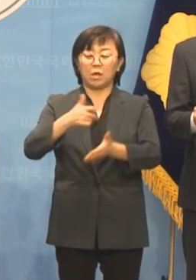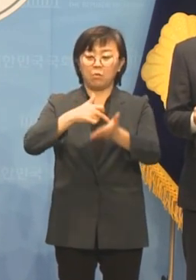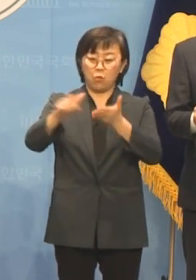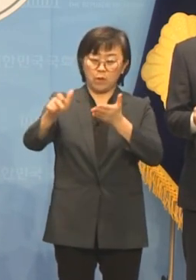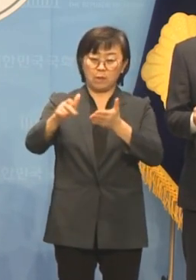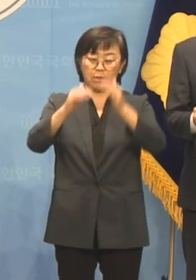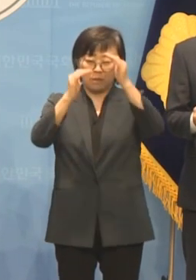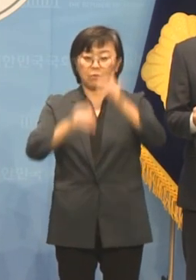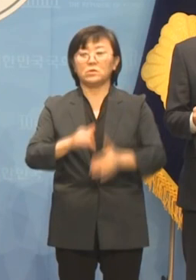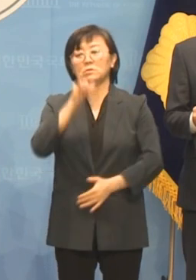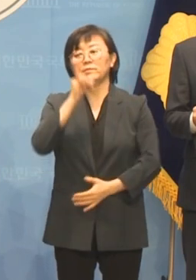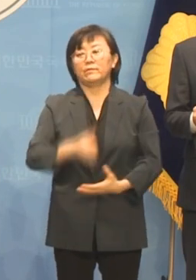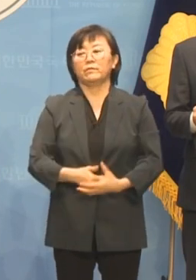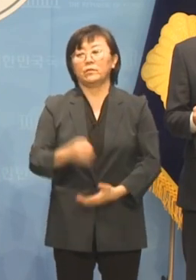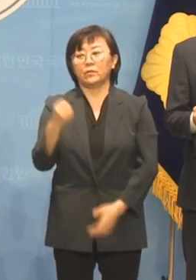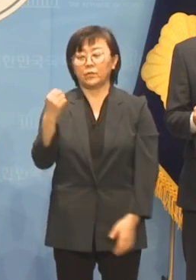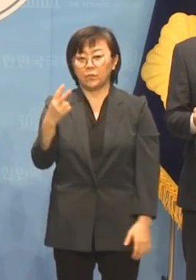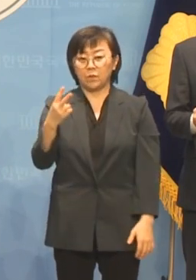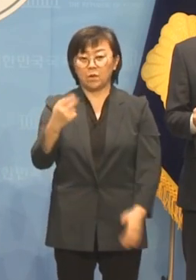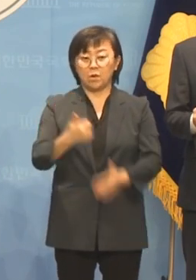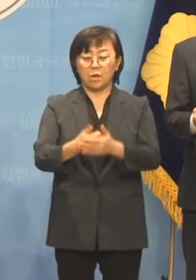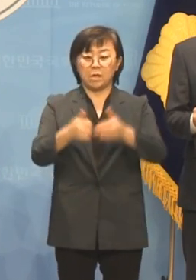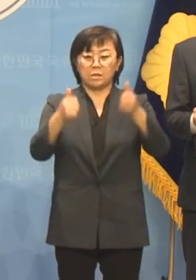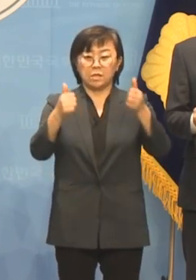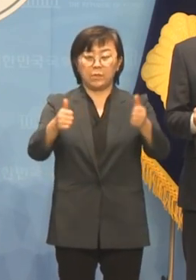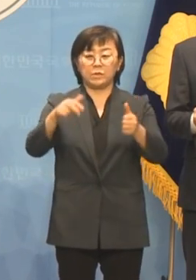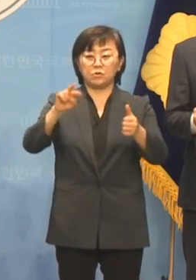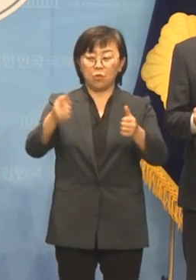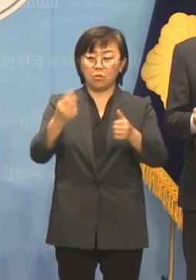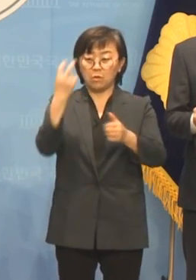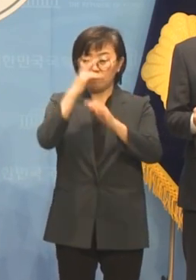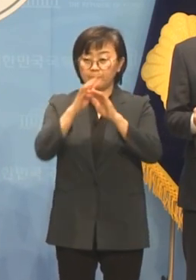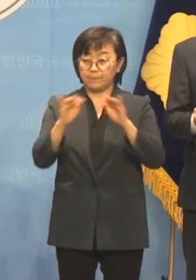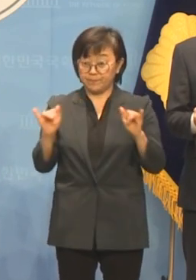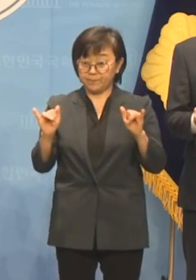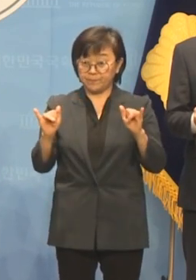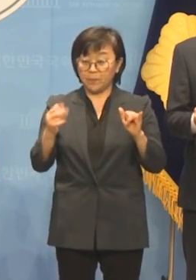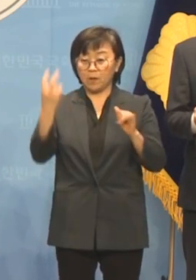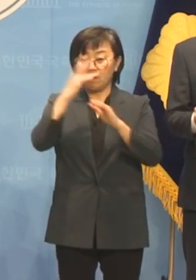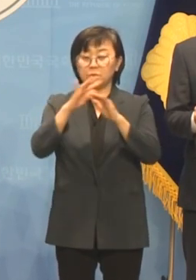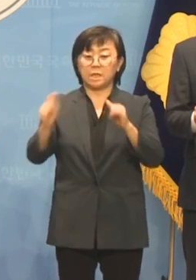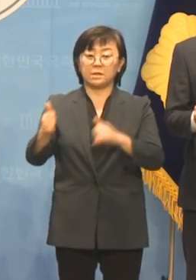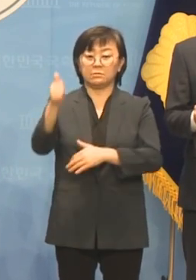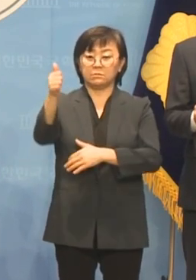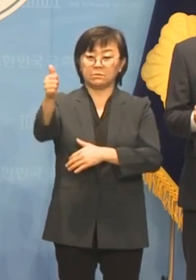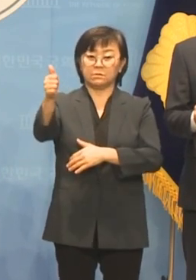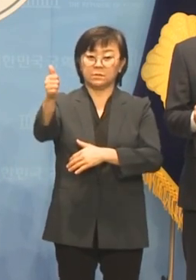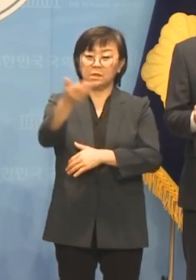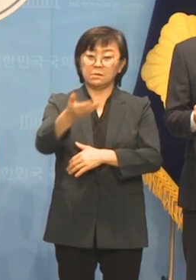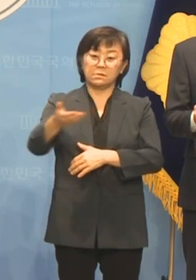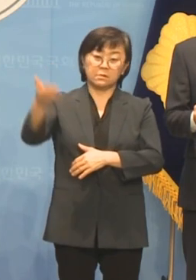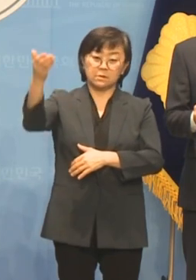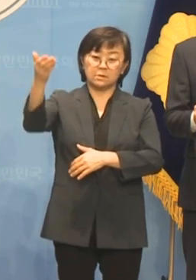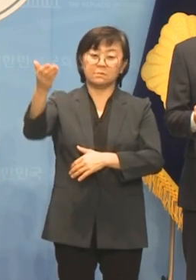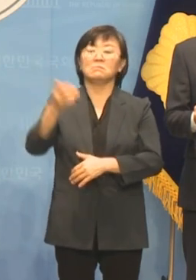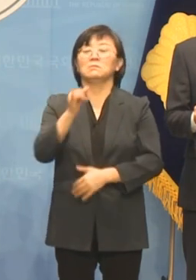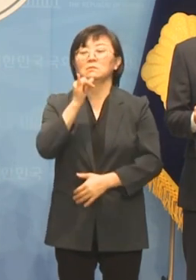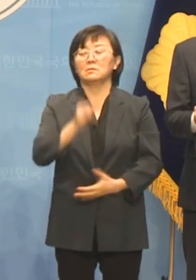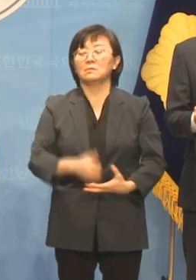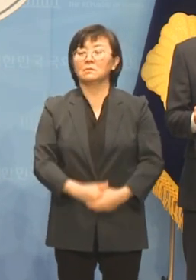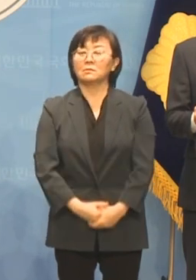있습니다. 또한 재판 중인 손준성 검사를 검사장으로 승진시키기까지